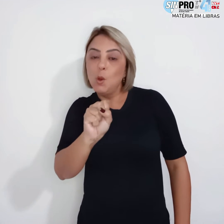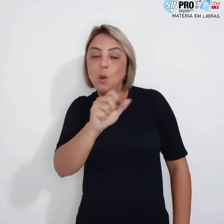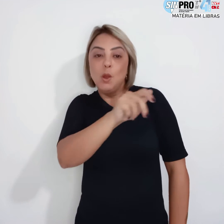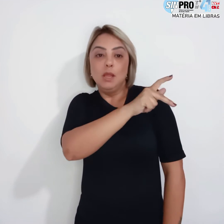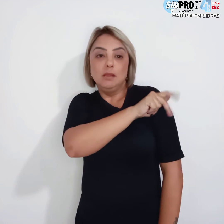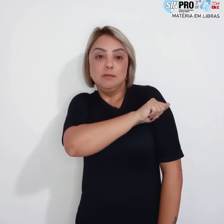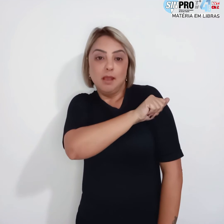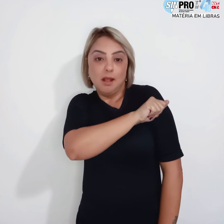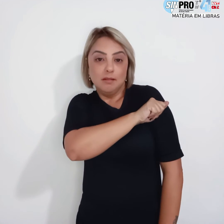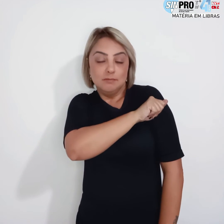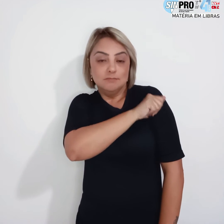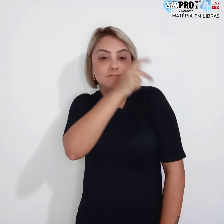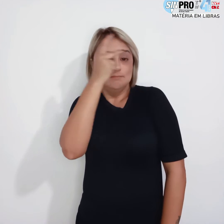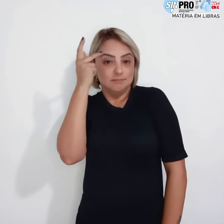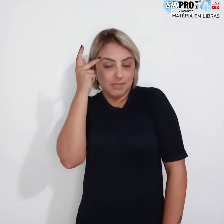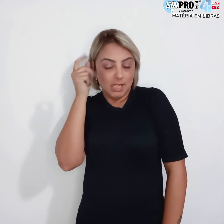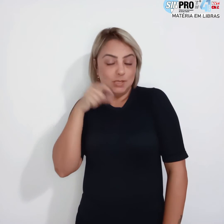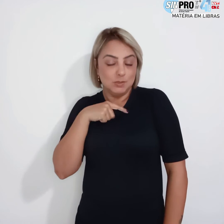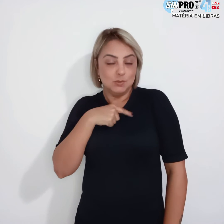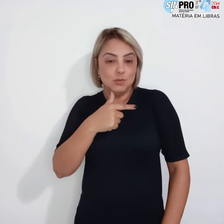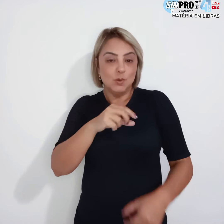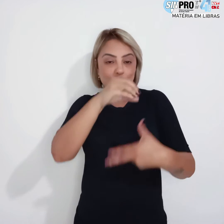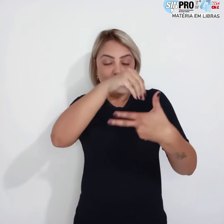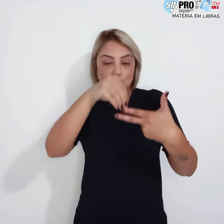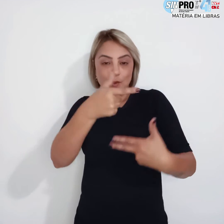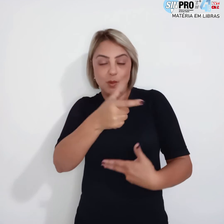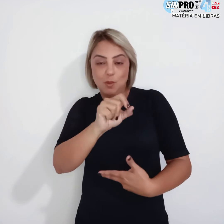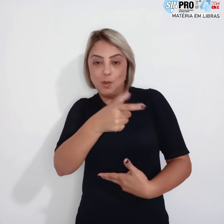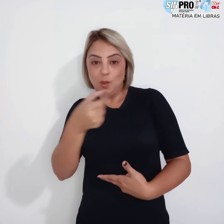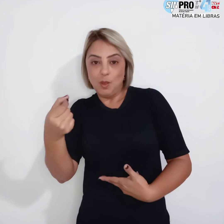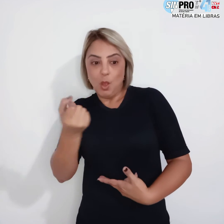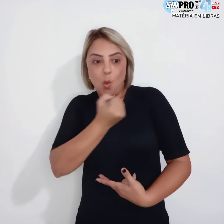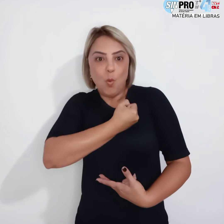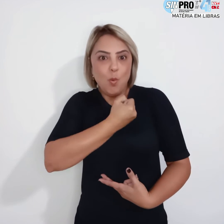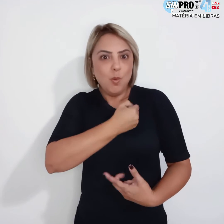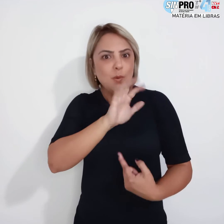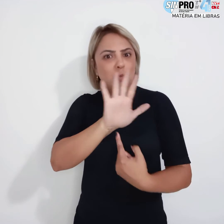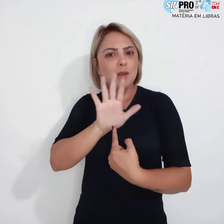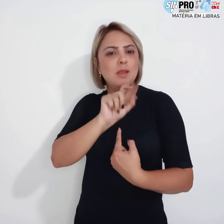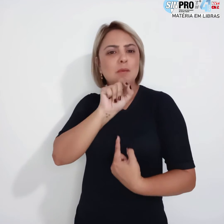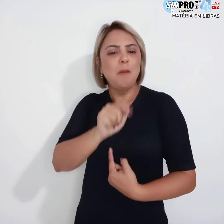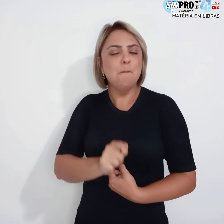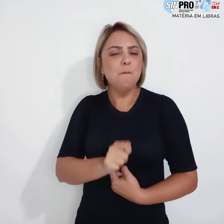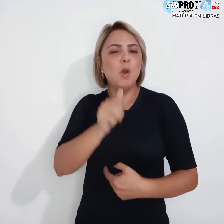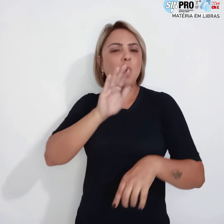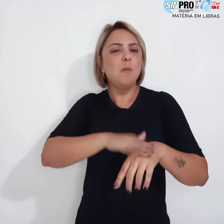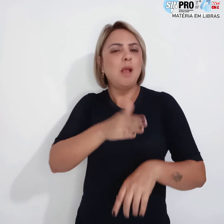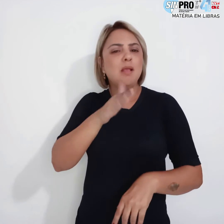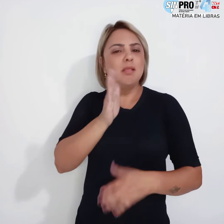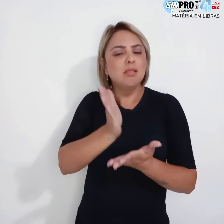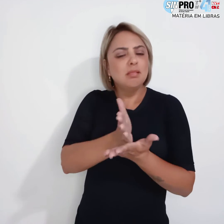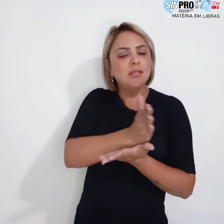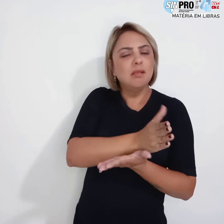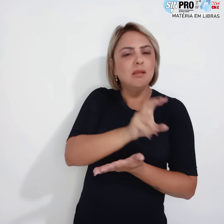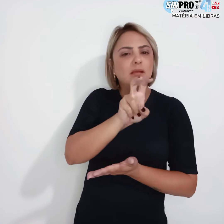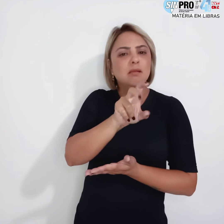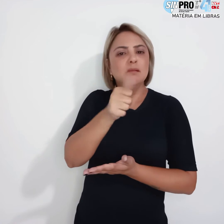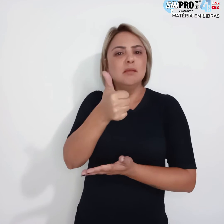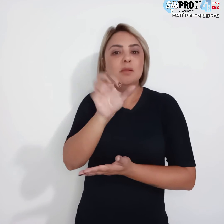2.840.000 candidatos do Enem 2020, número que representa pouco mais da metade,